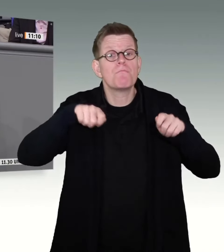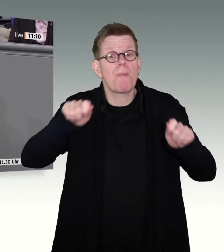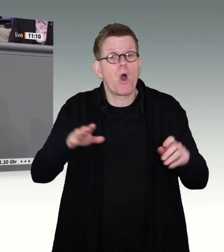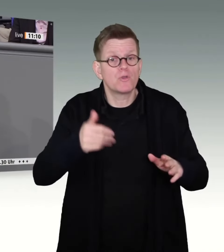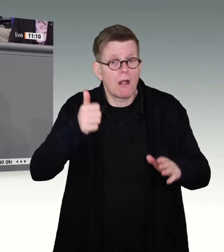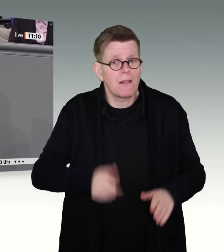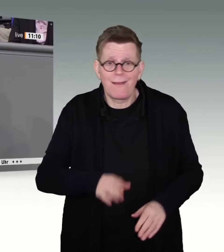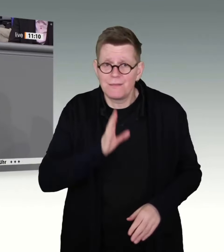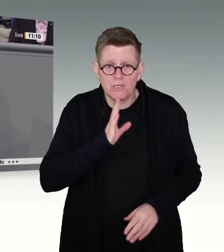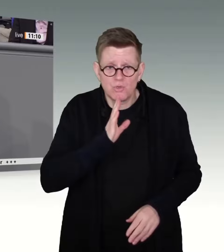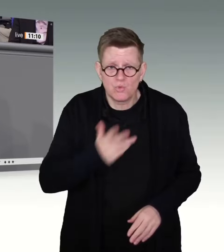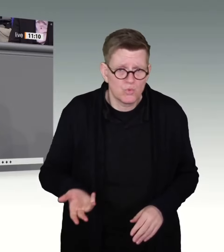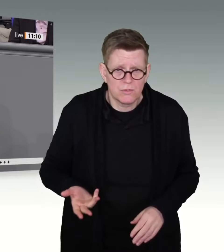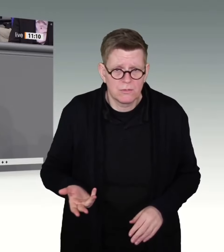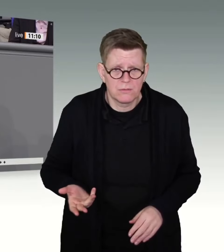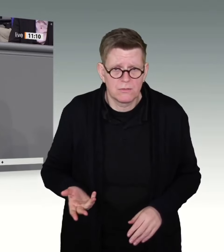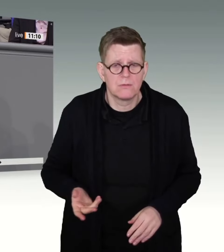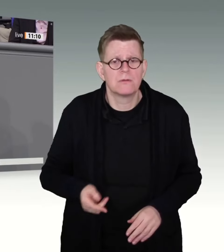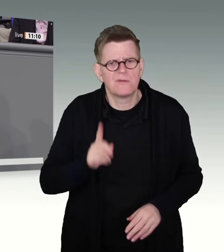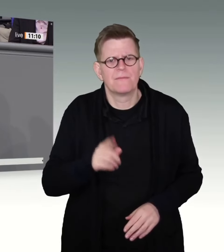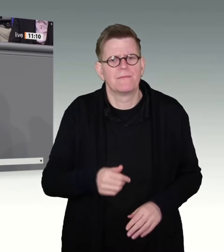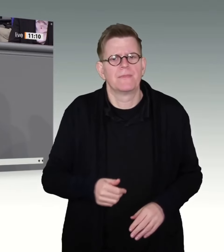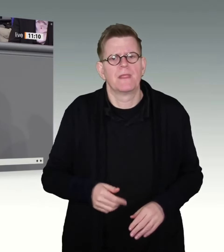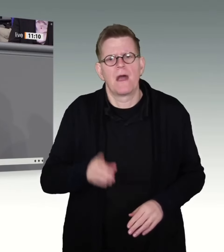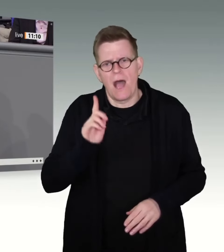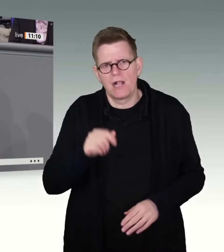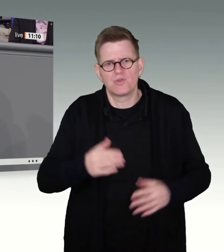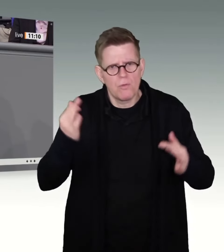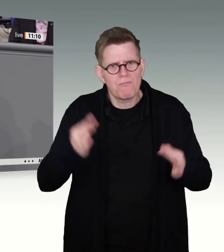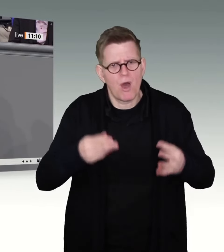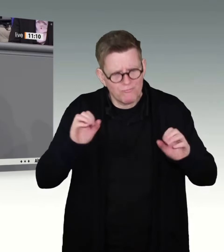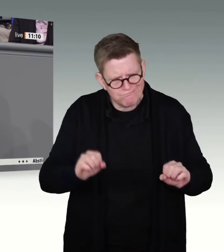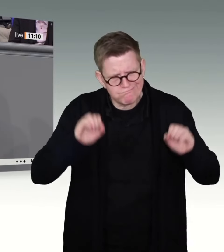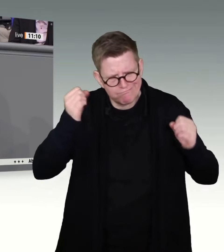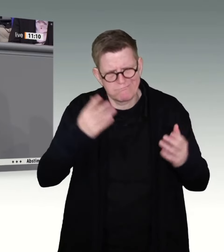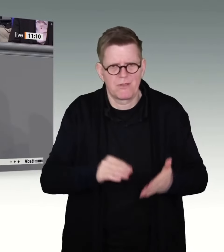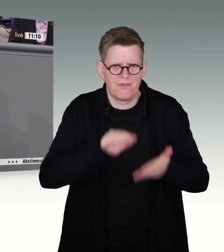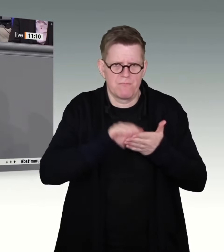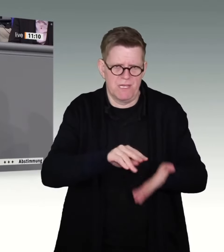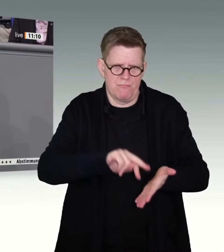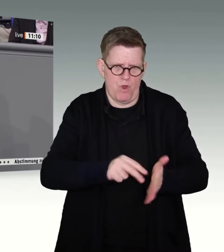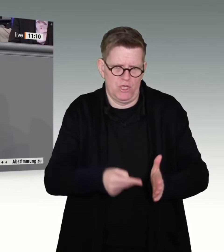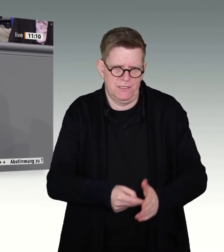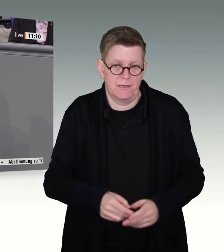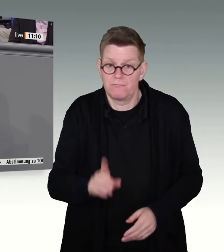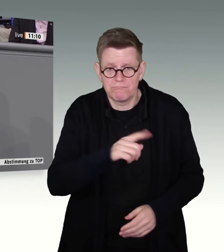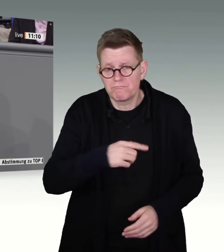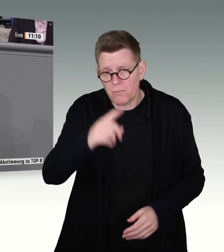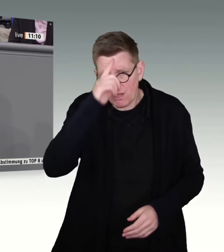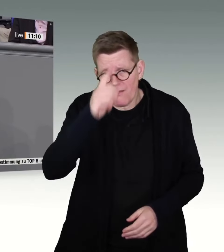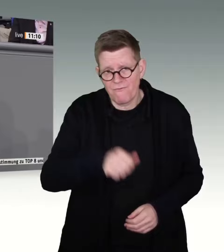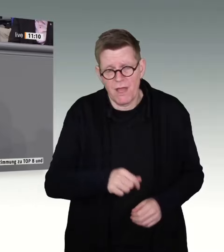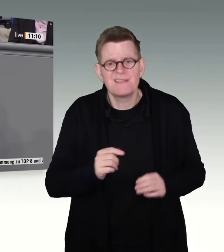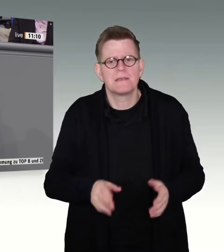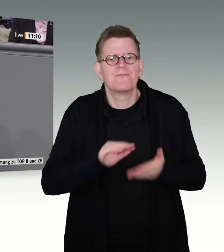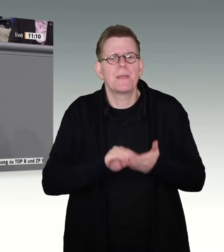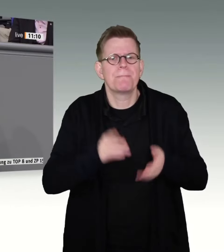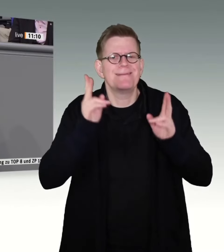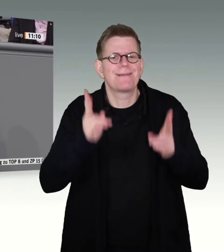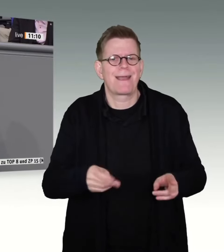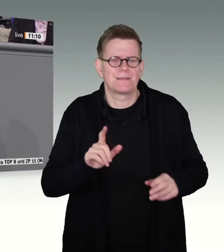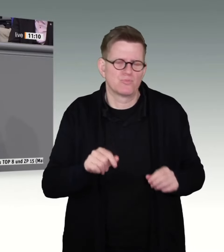ist wie in der Kneipe. Auf einem Bein kann man schlecht stehen. Es braucht auch eine aktive Mietenpolitik. Wir wissen alle, dass wir im Mietrecht noch einiges